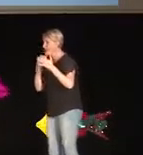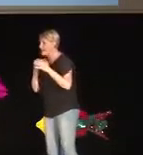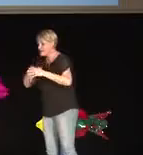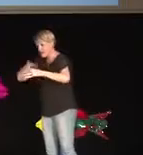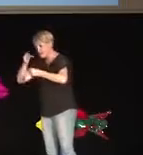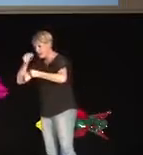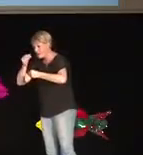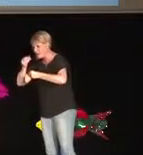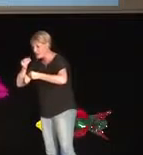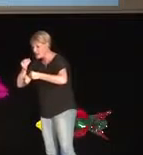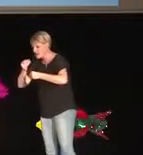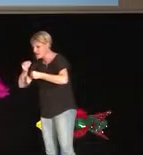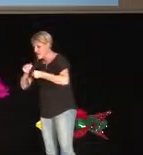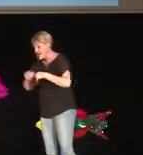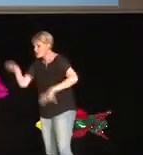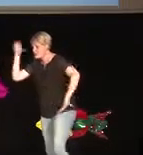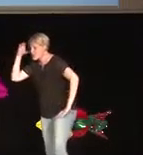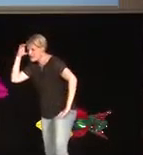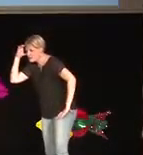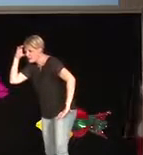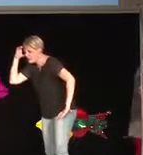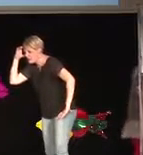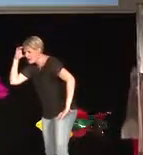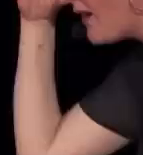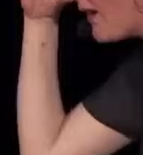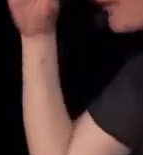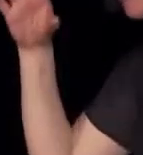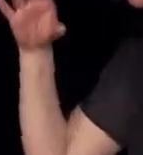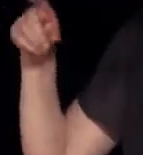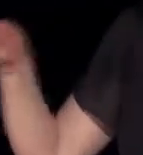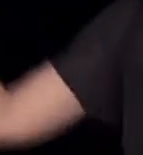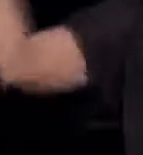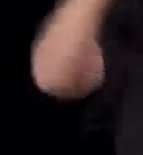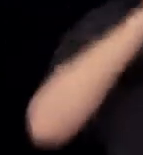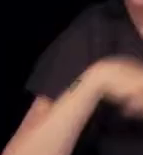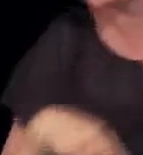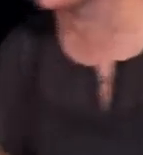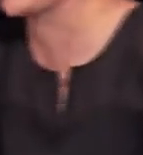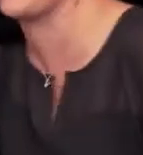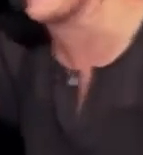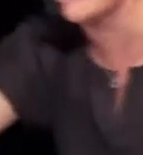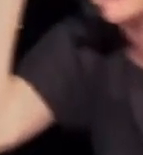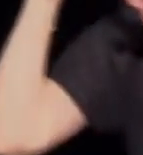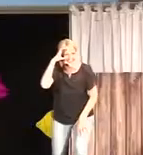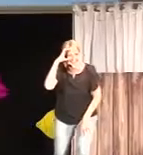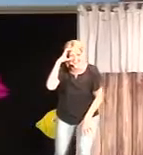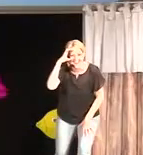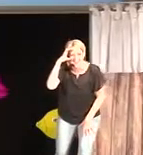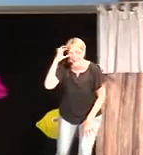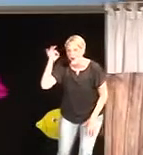t'as déjà appris quelques signes. Est-ce que tu l'as bien écouté? Oui? Et vous, est-ce que vous avez bien écouté?